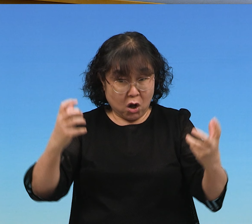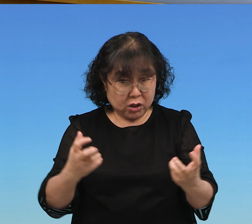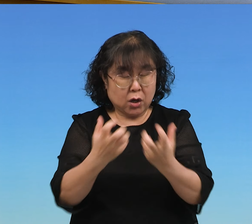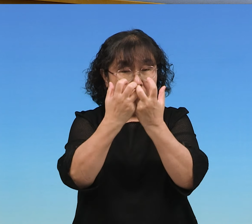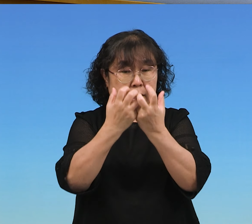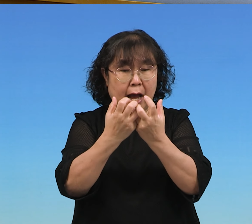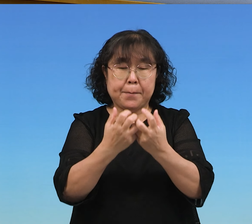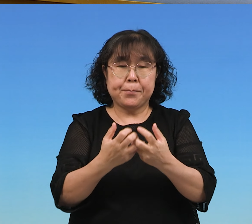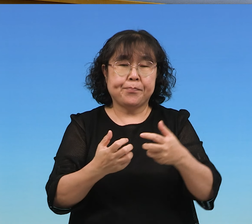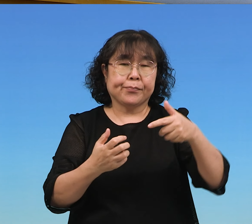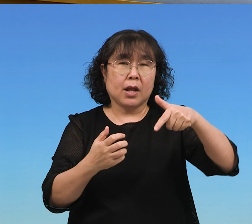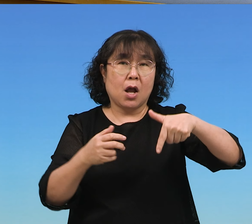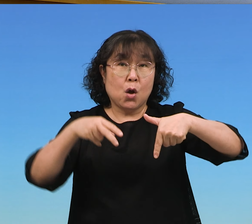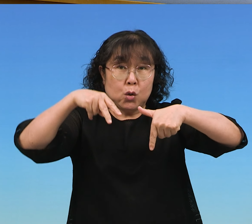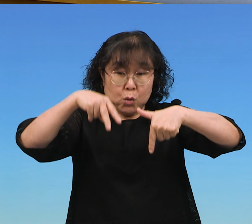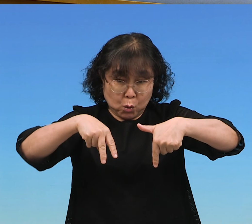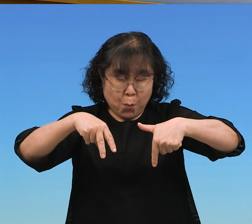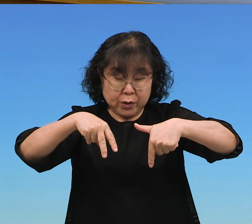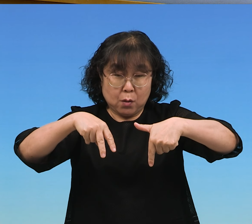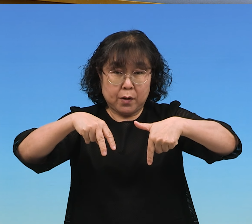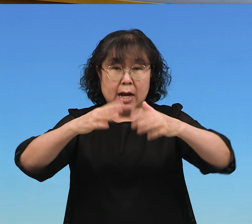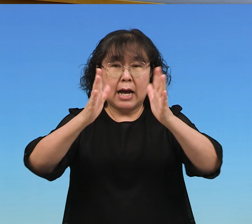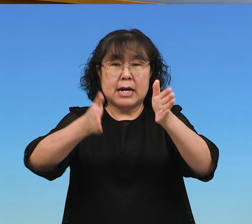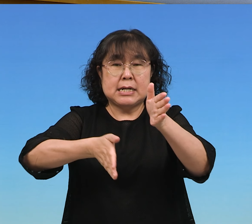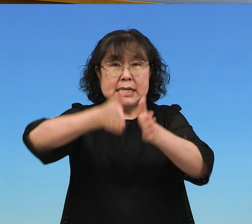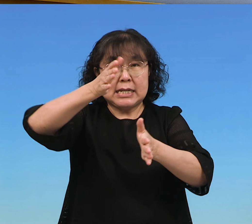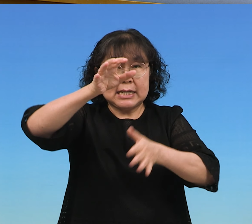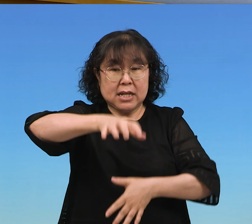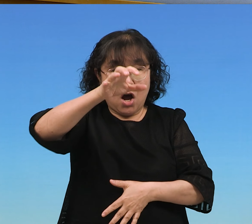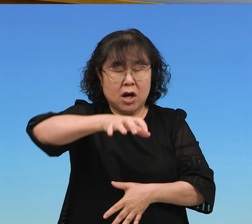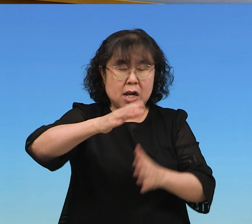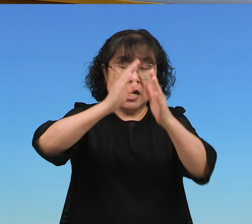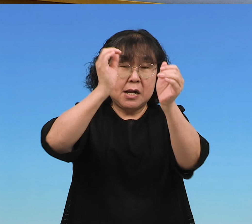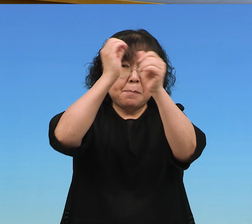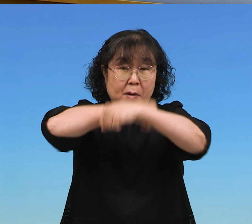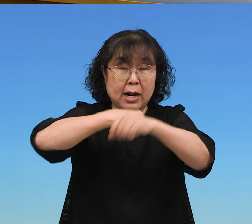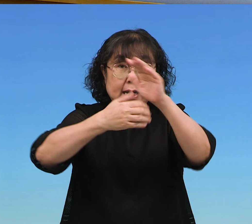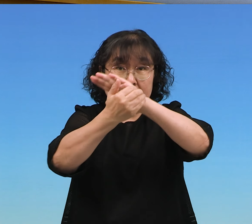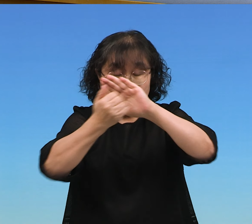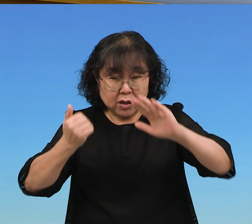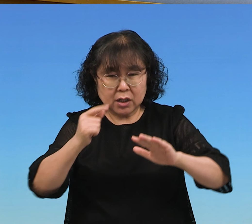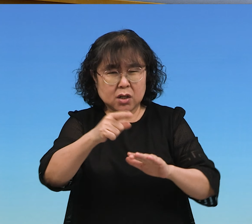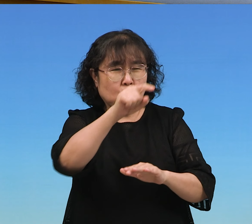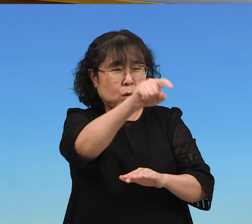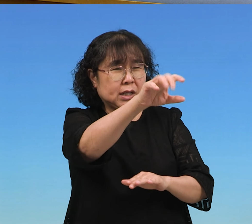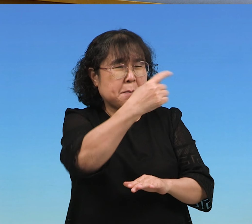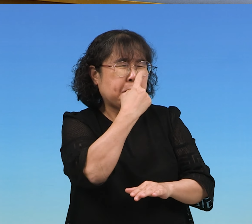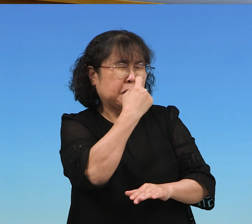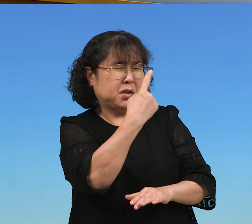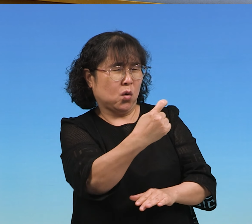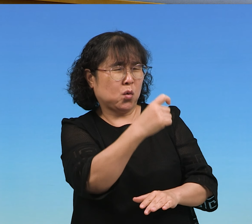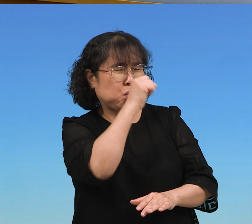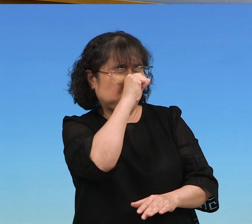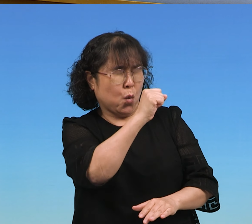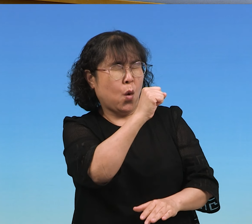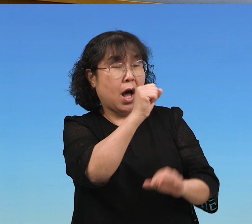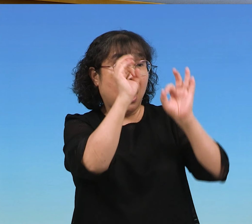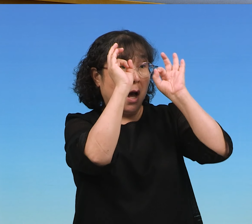물이 넉넉하니 여호와께서 소돔과 고모라를 멸하시기 전이었으므로 여호와의 동산 같고 애굽 땅과